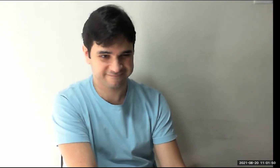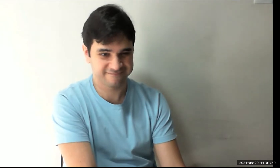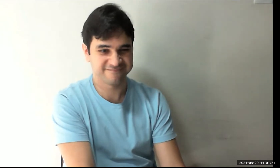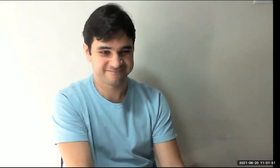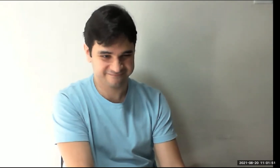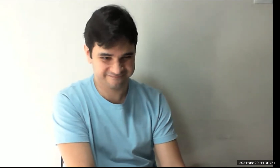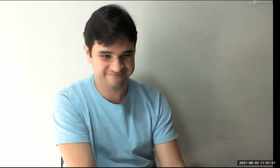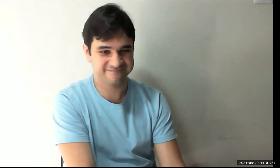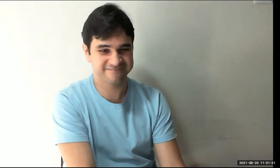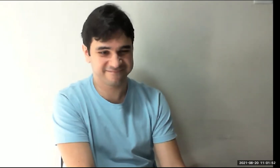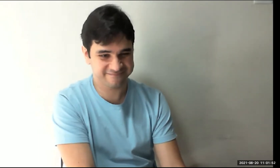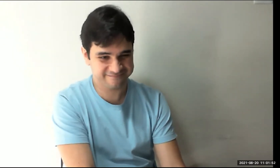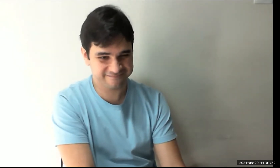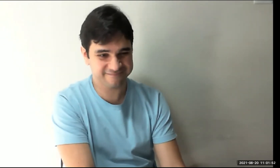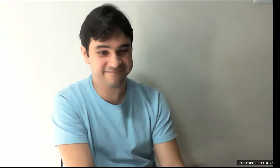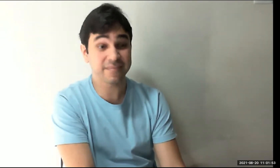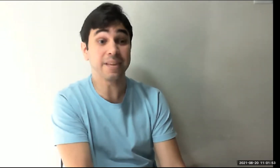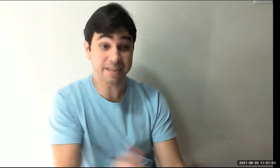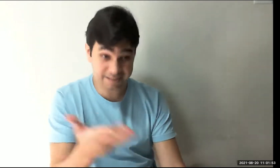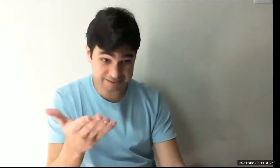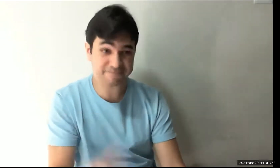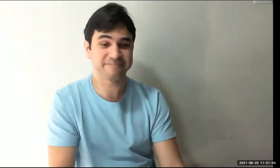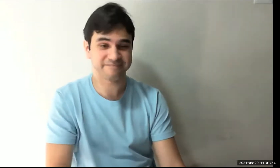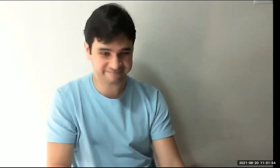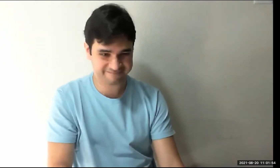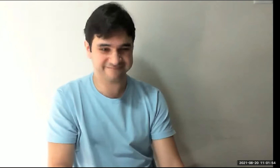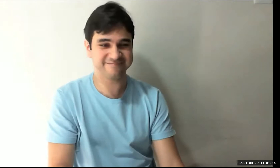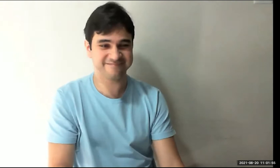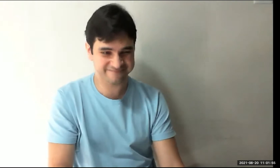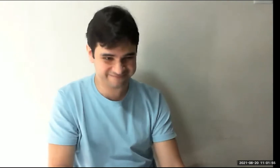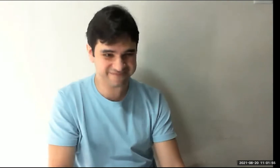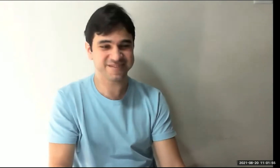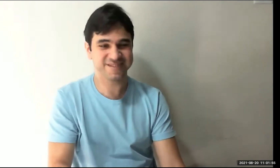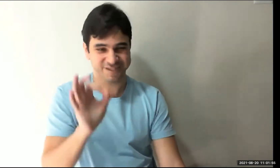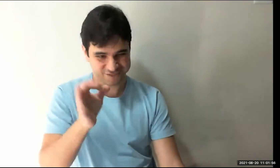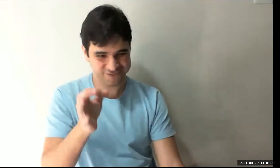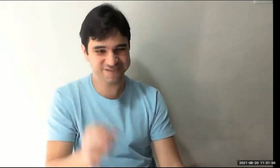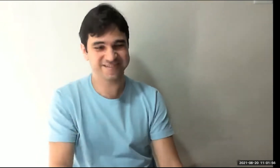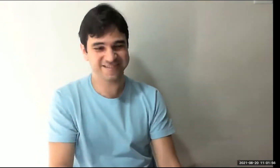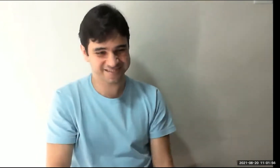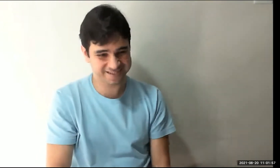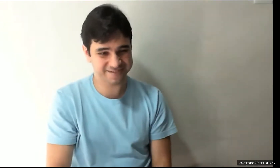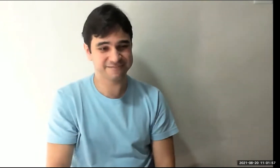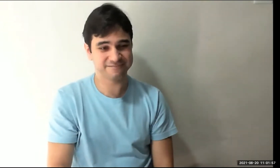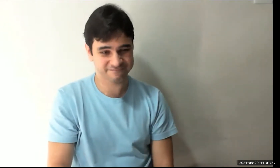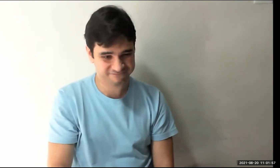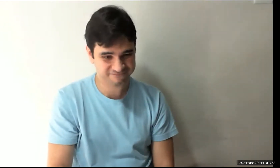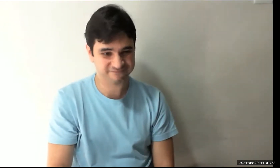né? Acho que é mais fácil, né? Professores e sim, claro.